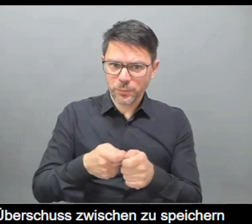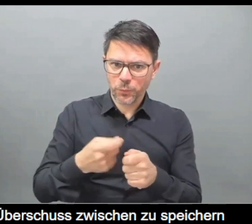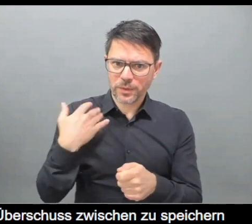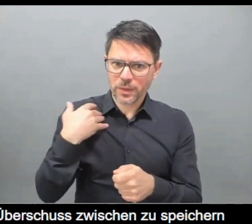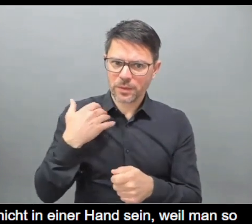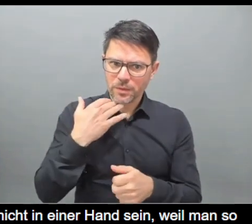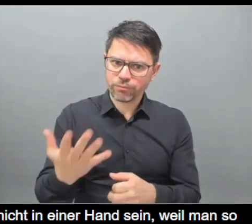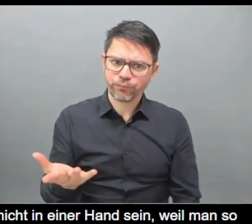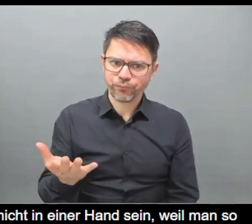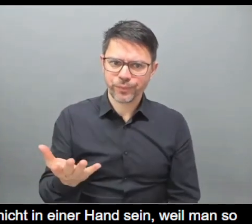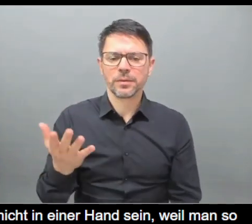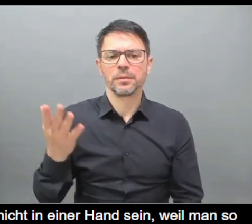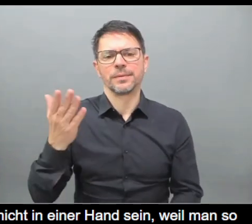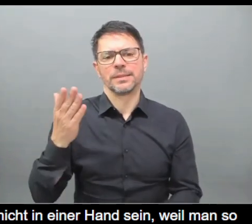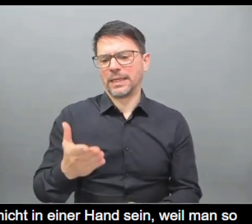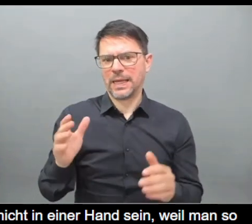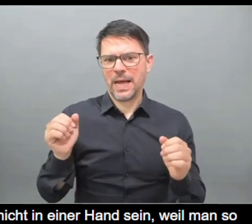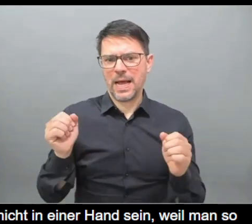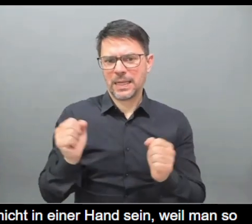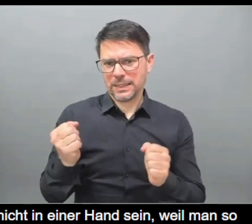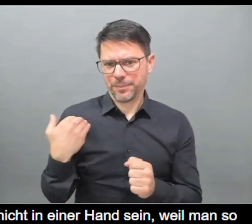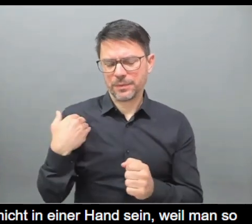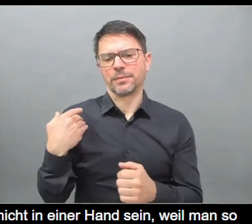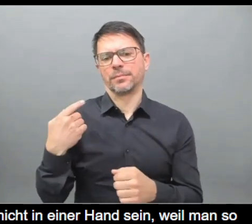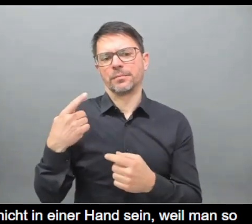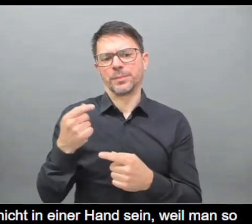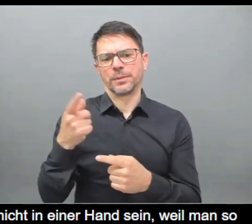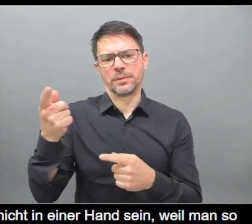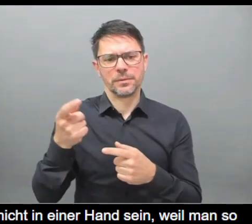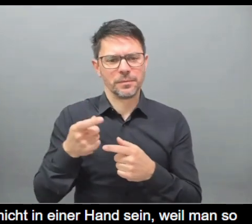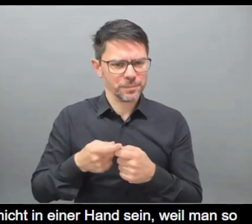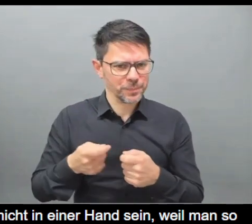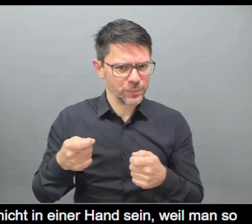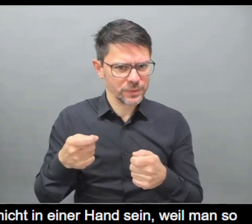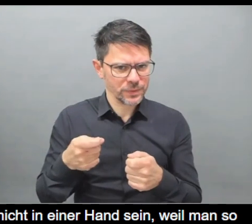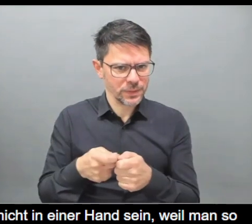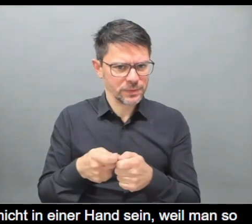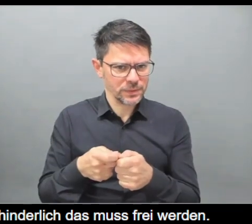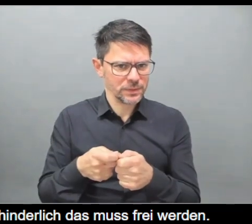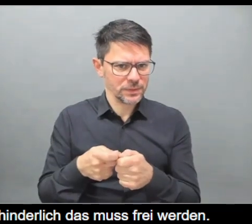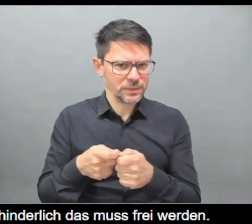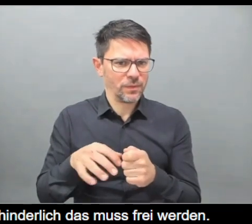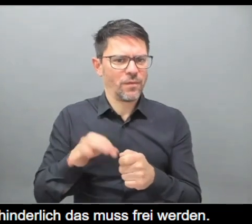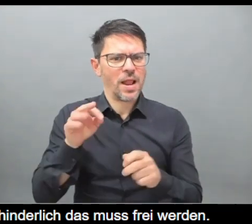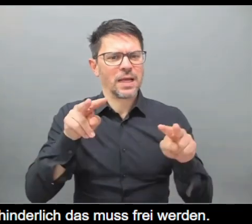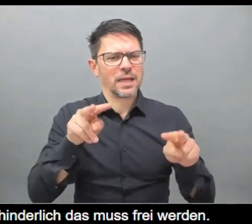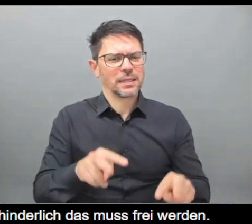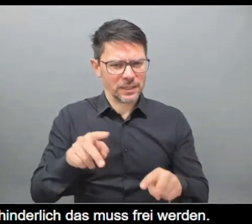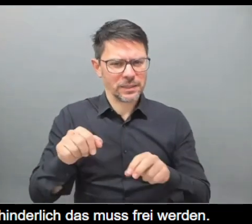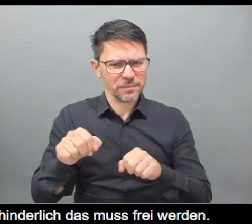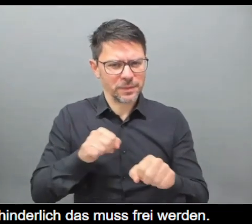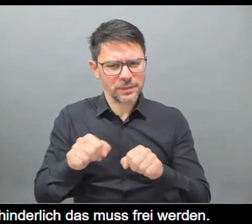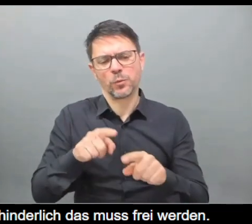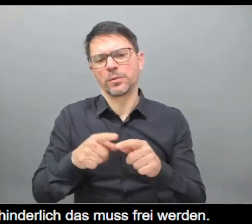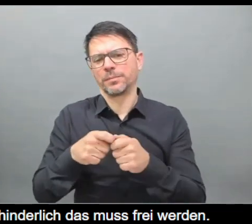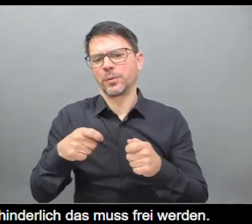holzschnittartig in etwa bedeutet, wenn ein Betrieb aufgrund einer Verdoppelung oder mehr